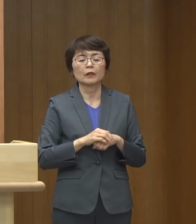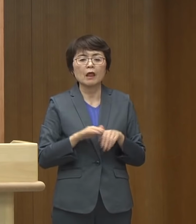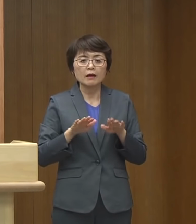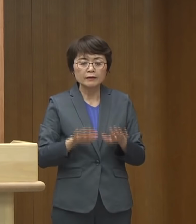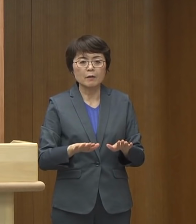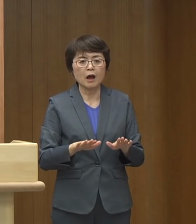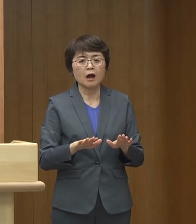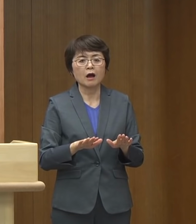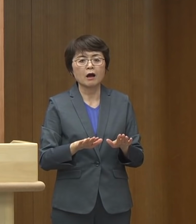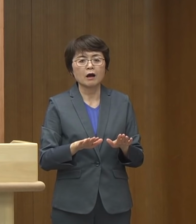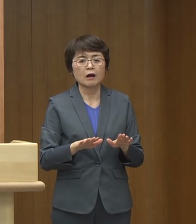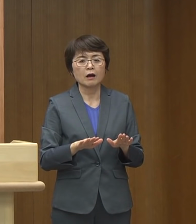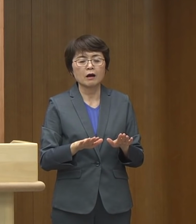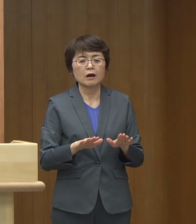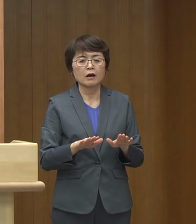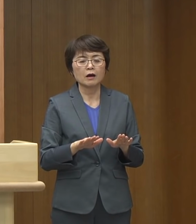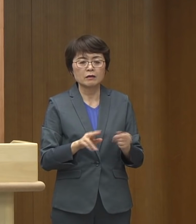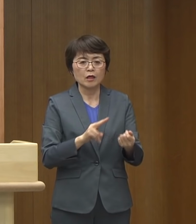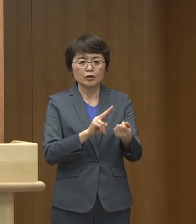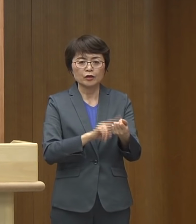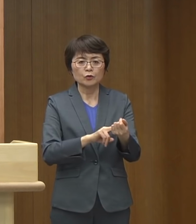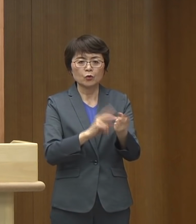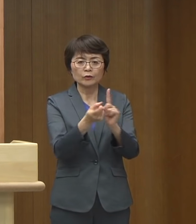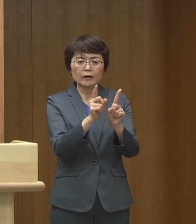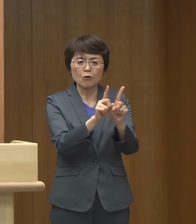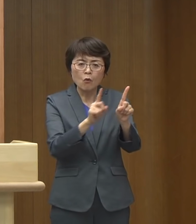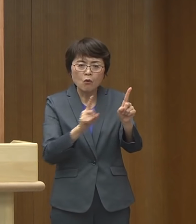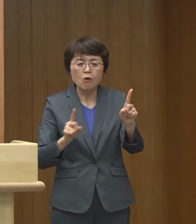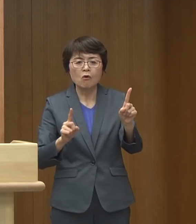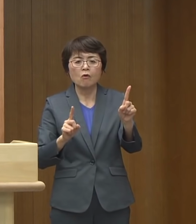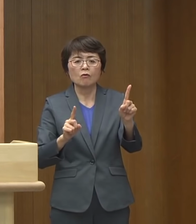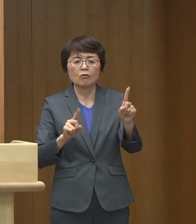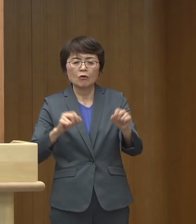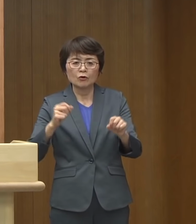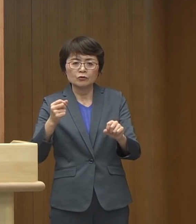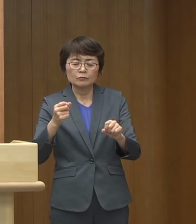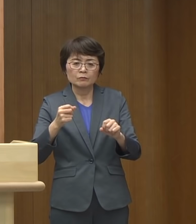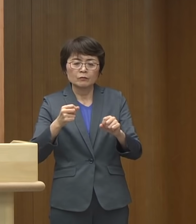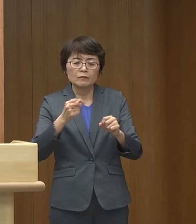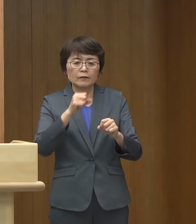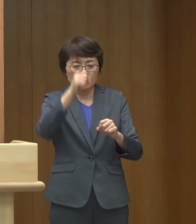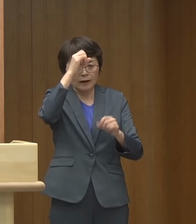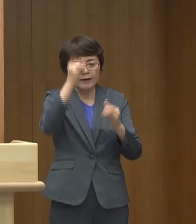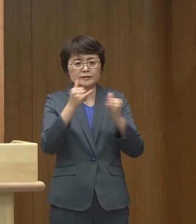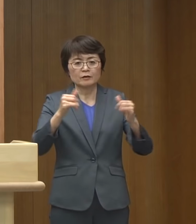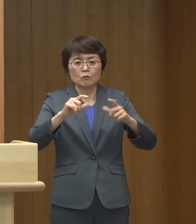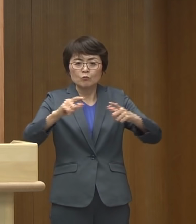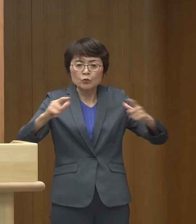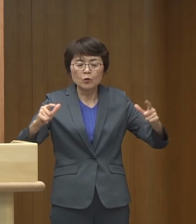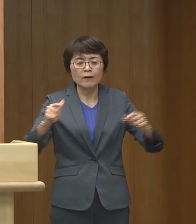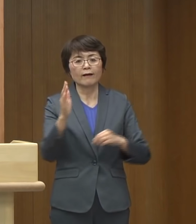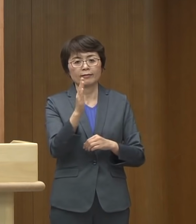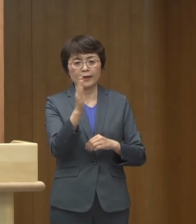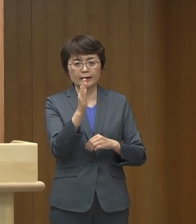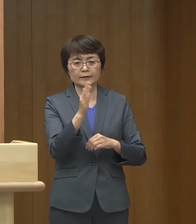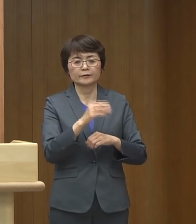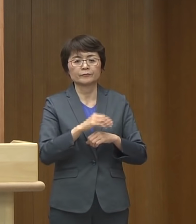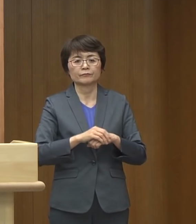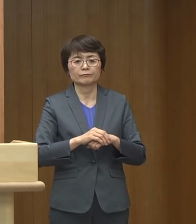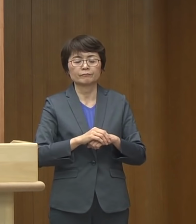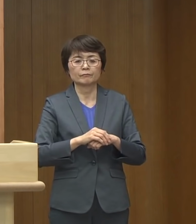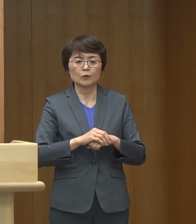点において医療崩壊を起こすような急激な患者の増加は生じていない。緊